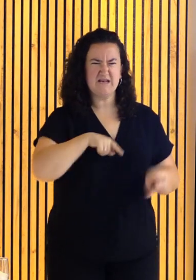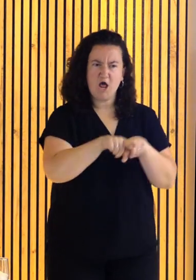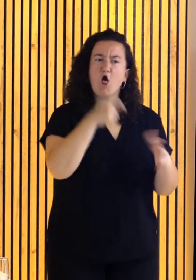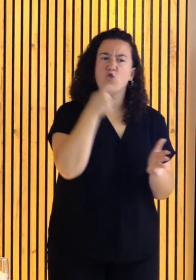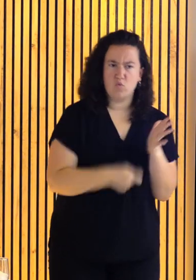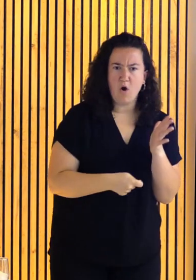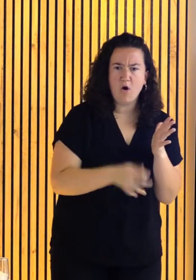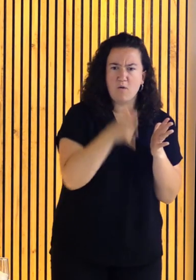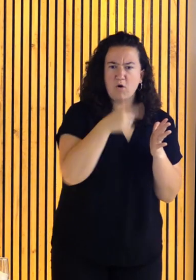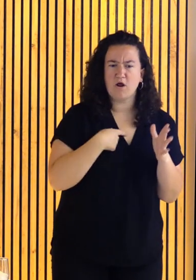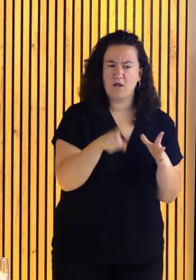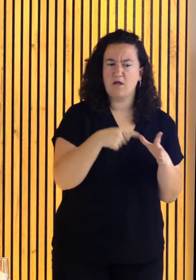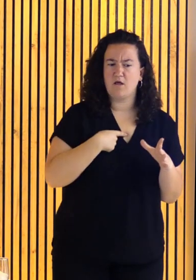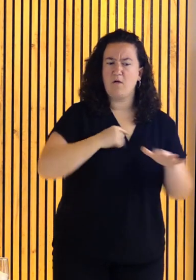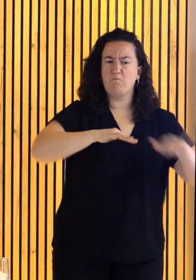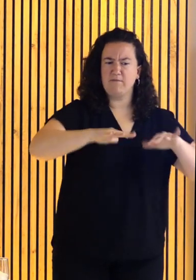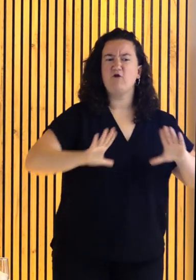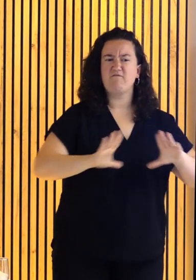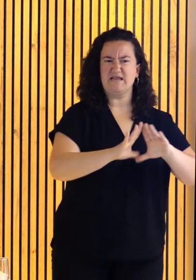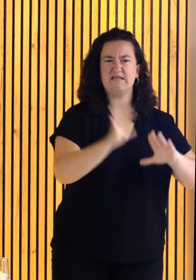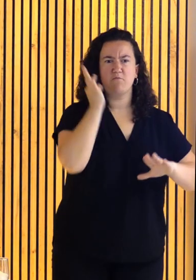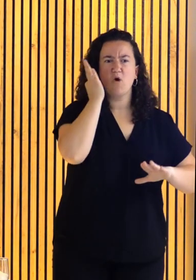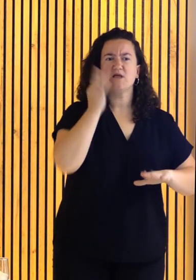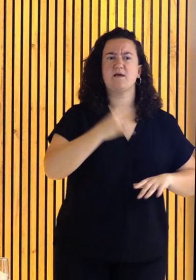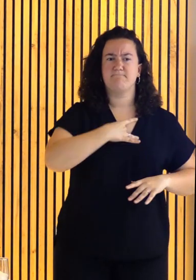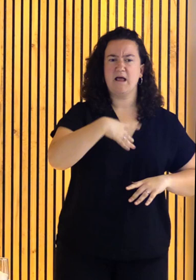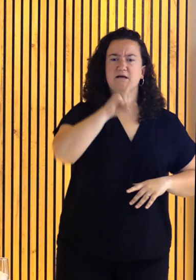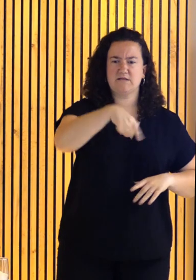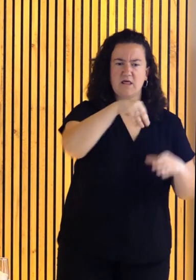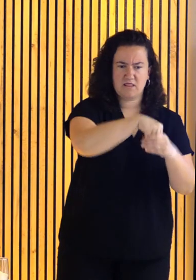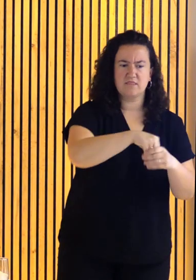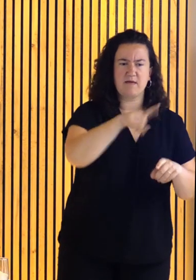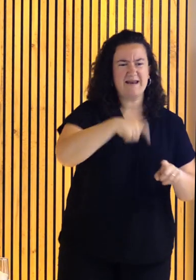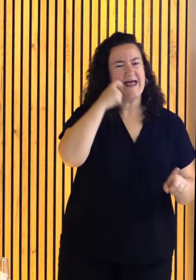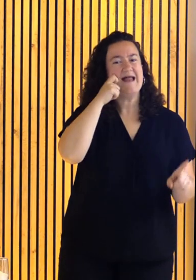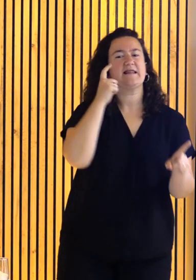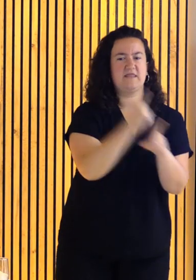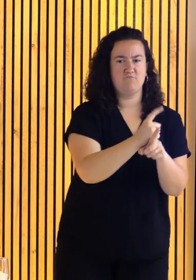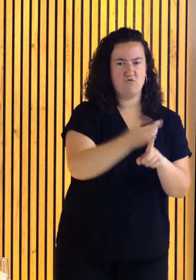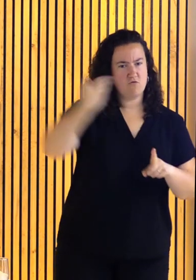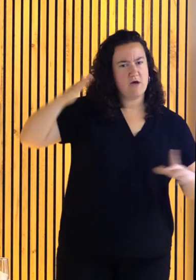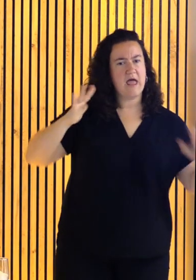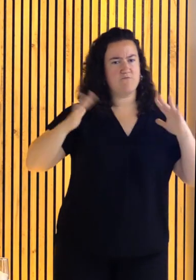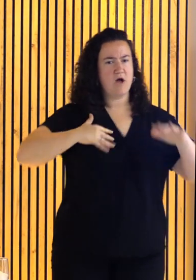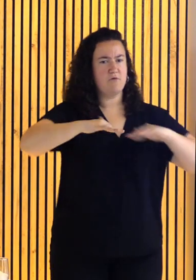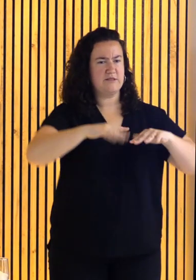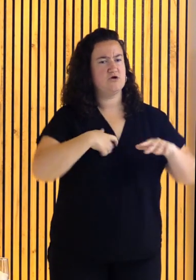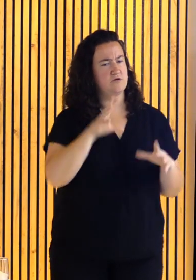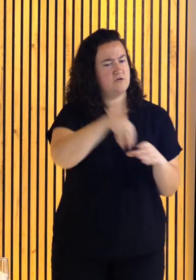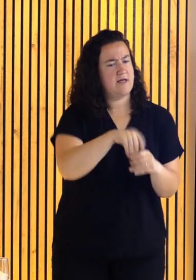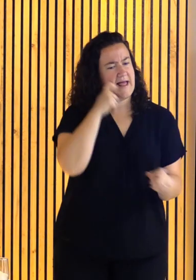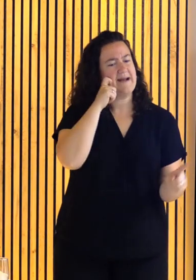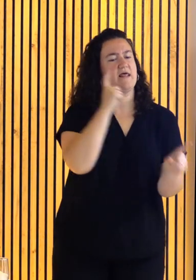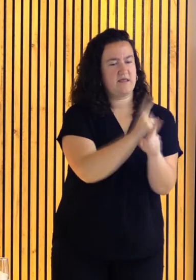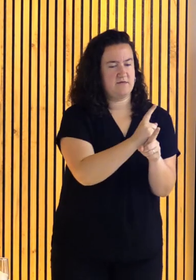ere bertan dagoen arrazismoa, edo bertan garai hartako mugimenduetan zegoen arrazismoa. Orduan,